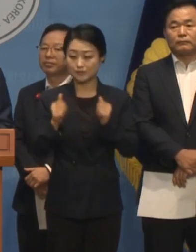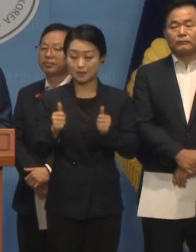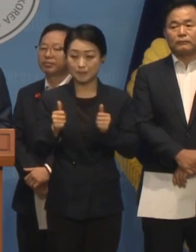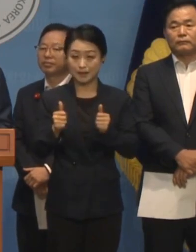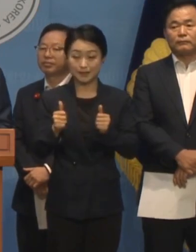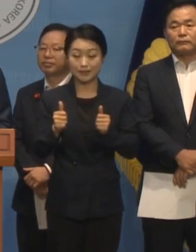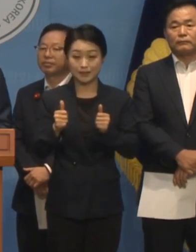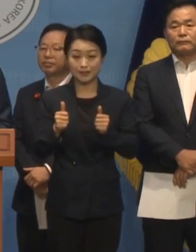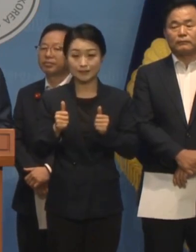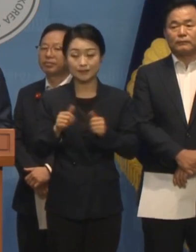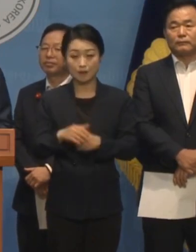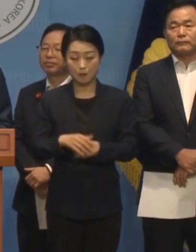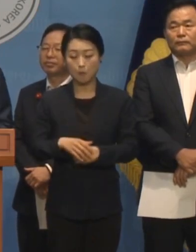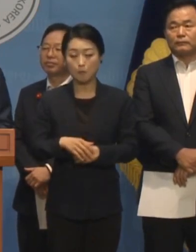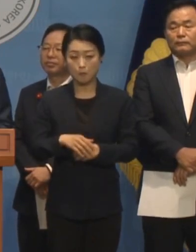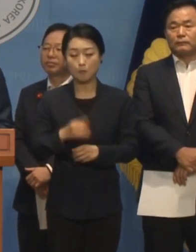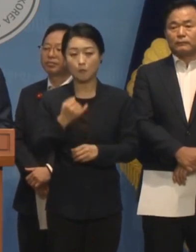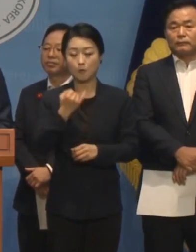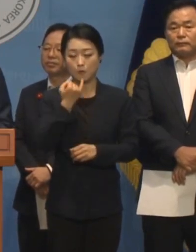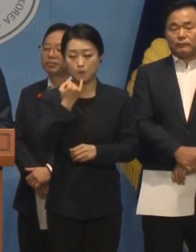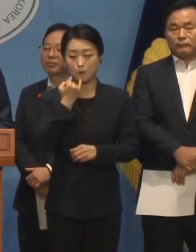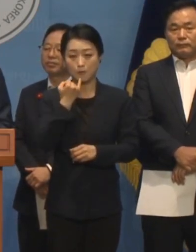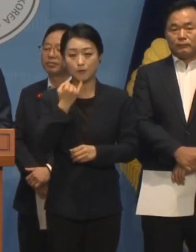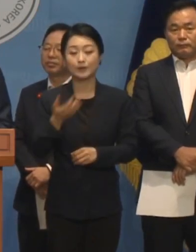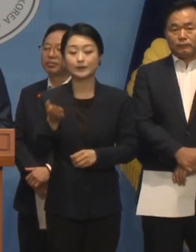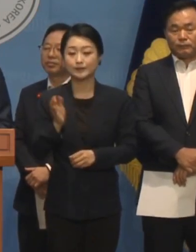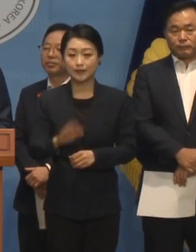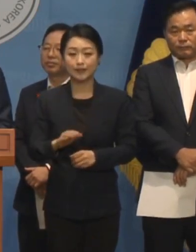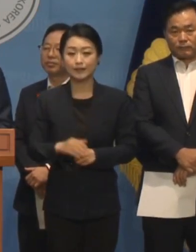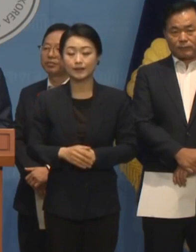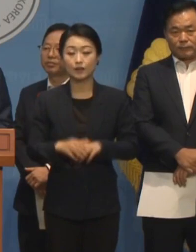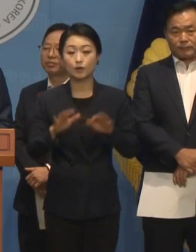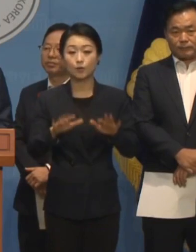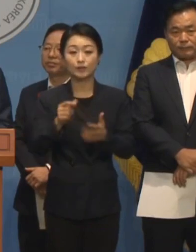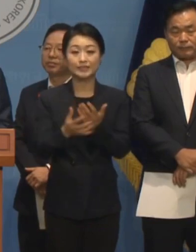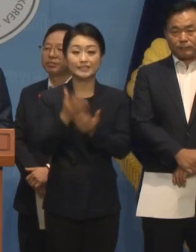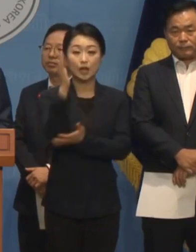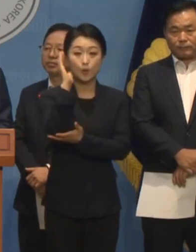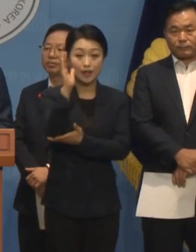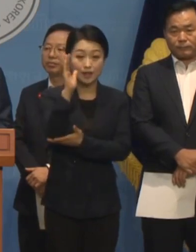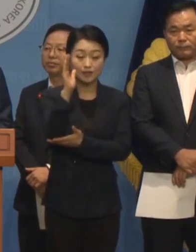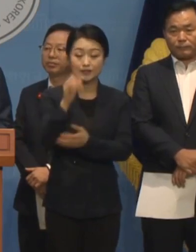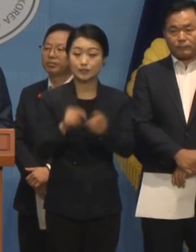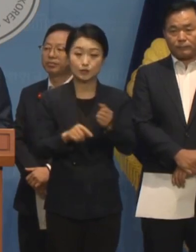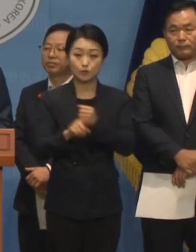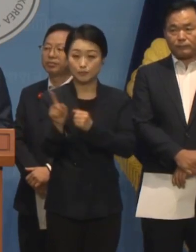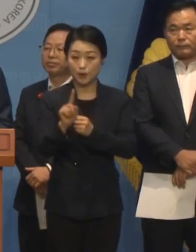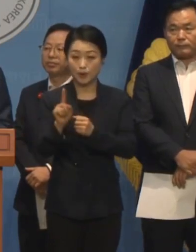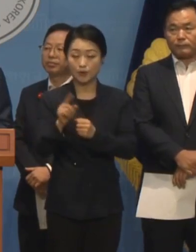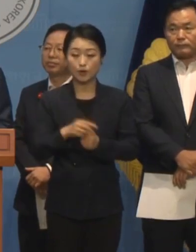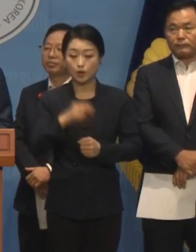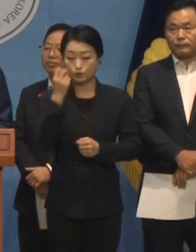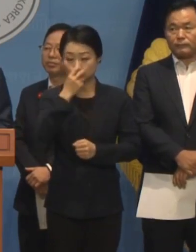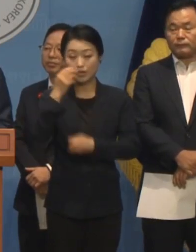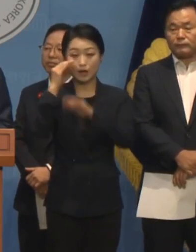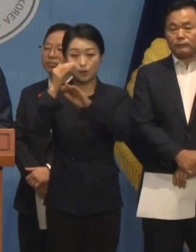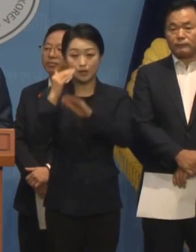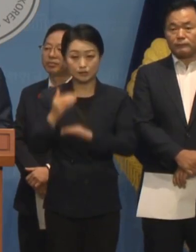바로 잡아질 것으로 믿습니다마는 오늘의 기자회견은 그 전에 수사